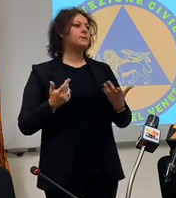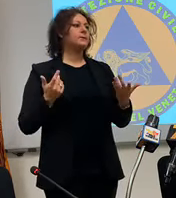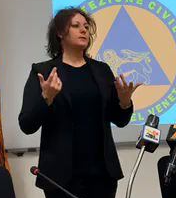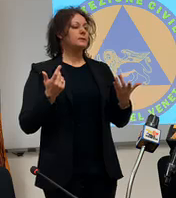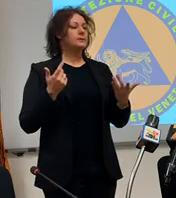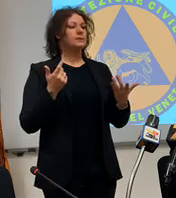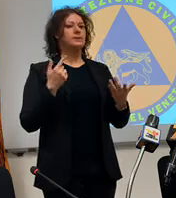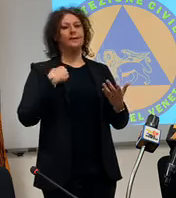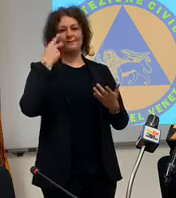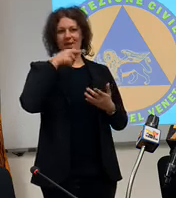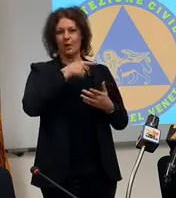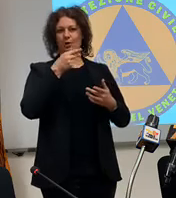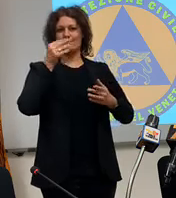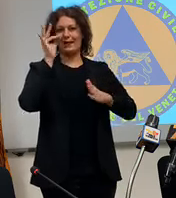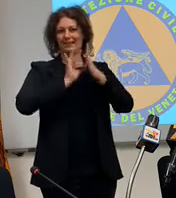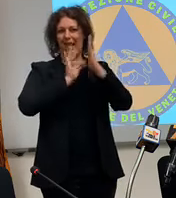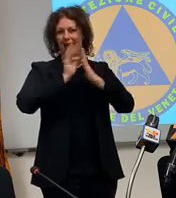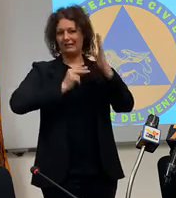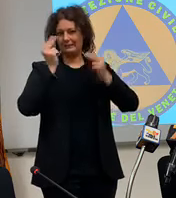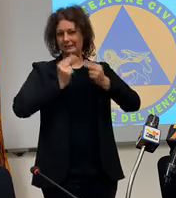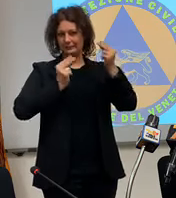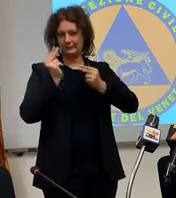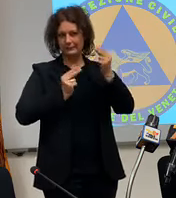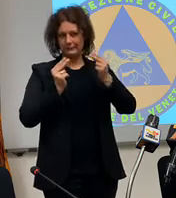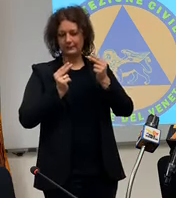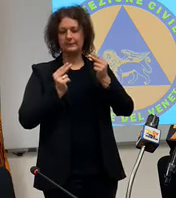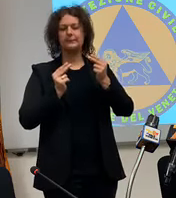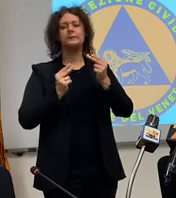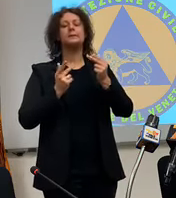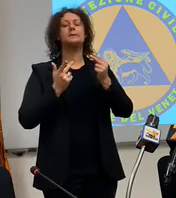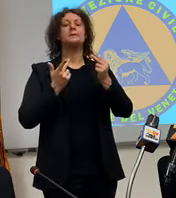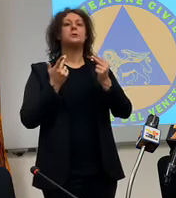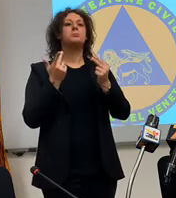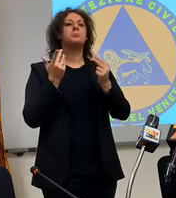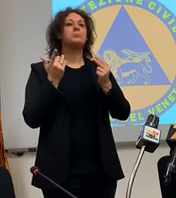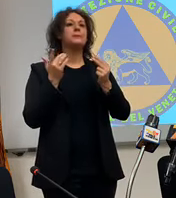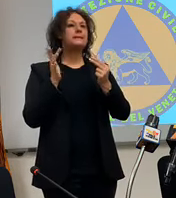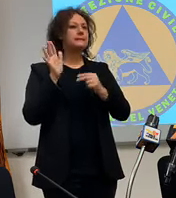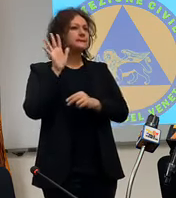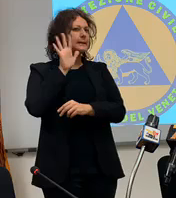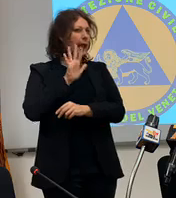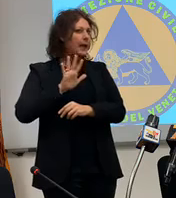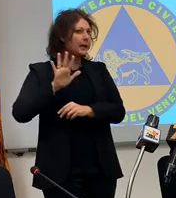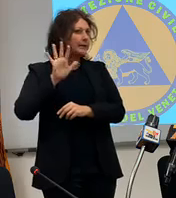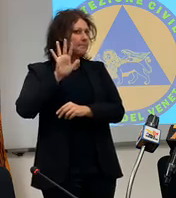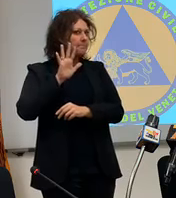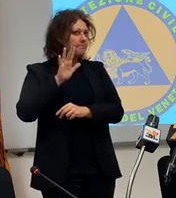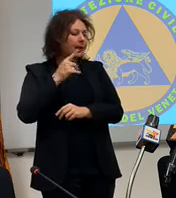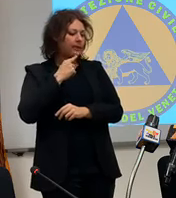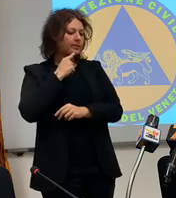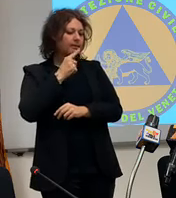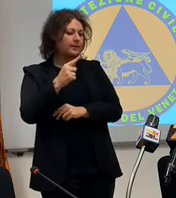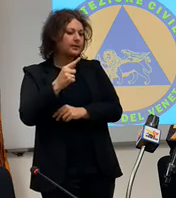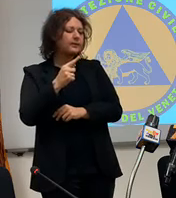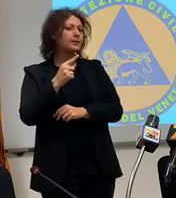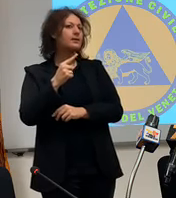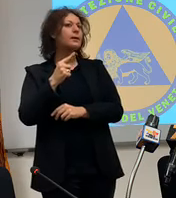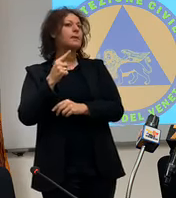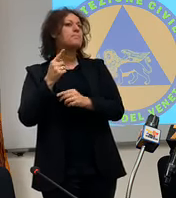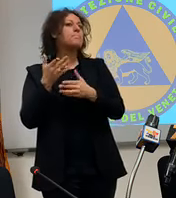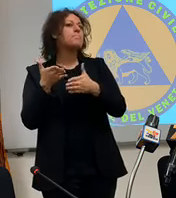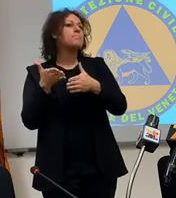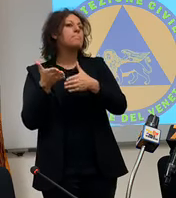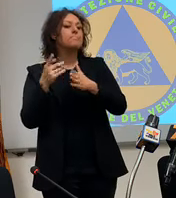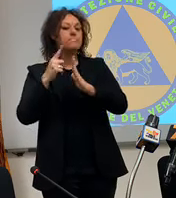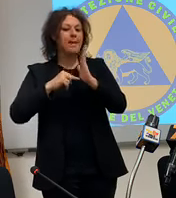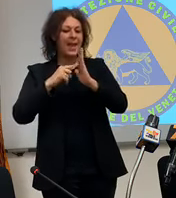funerea Questa però stiamo alludendo all'aumento di decessi in assoluto di